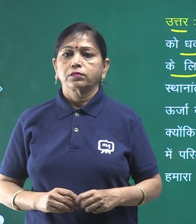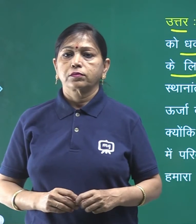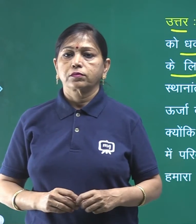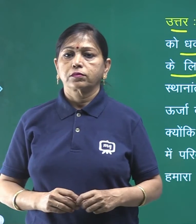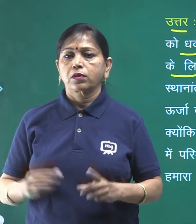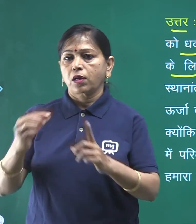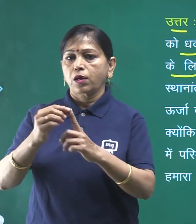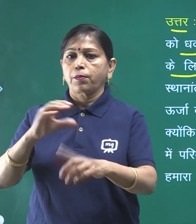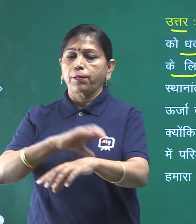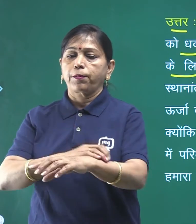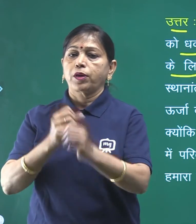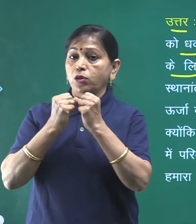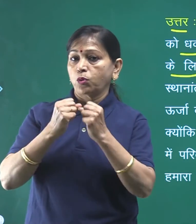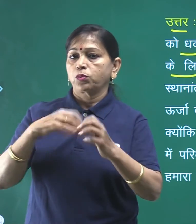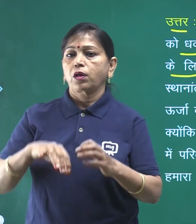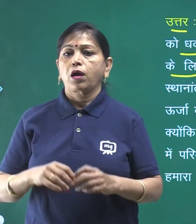पेशीय ऊर्जा का